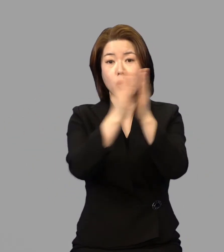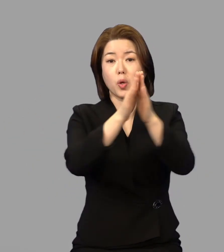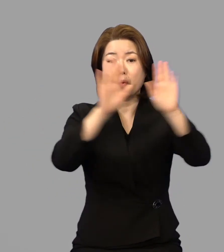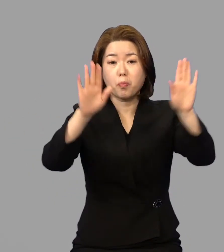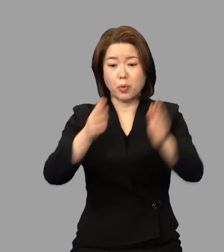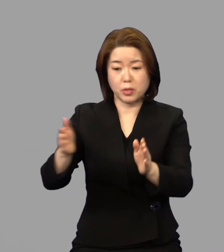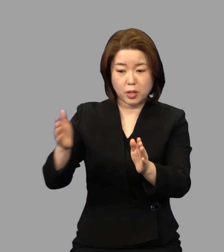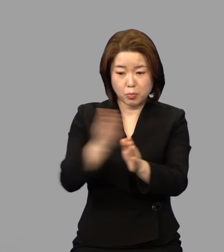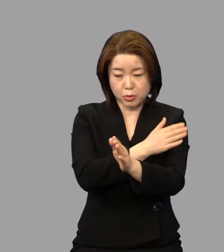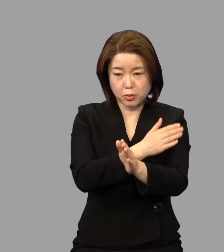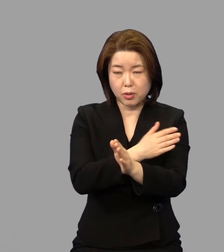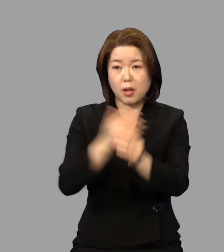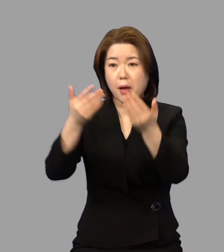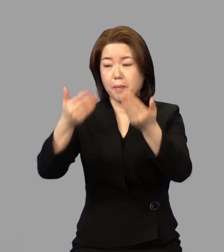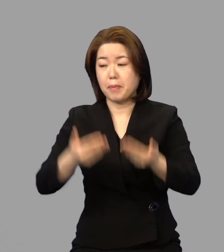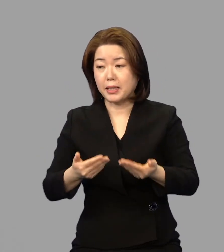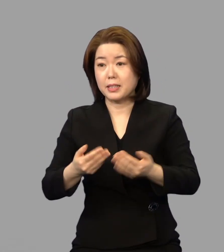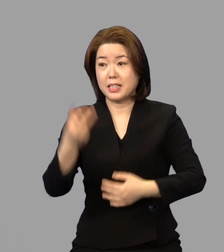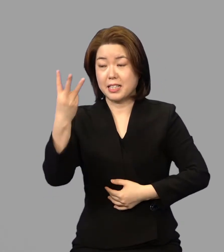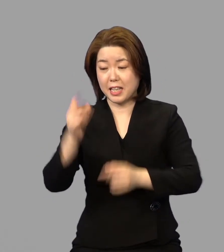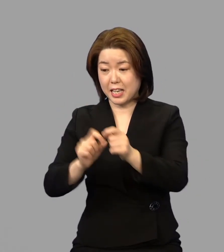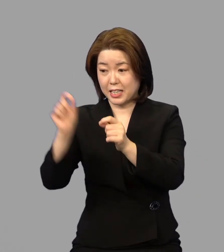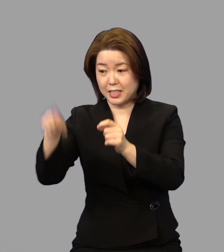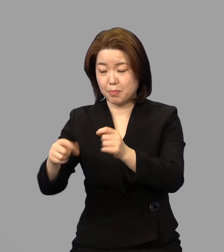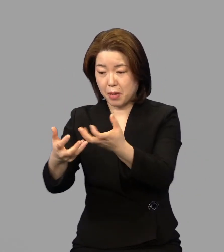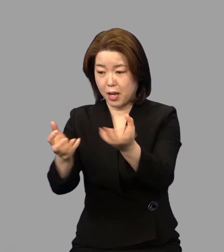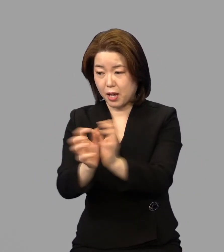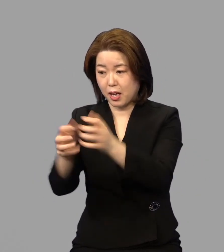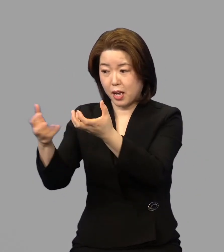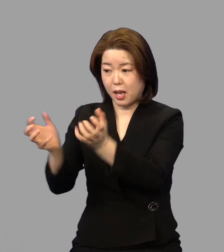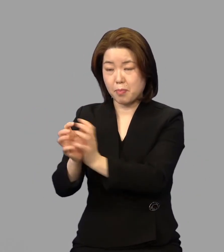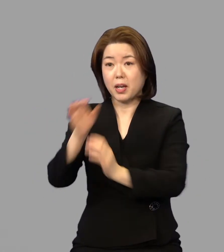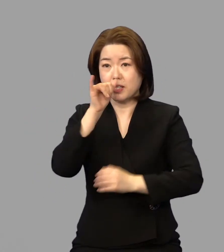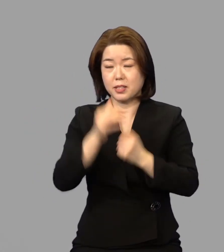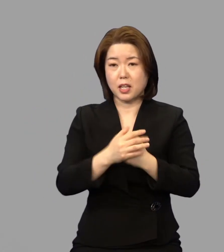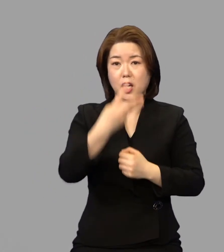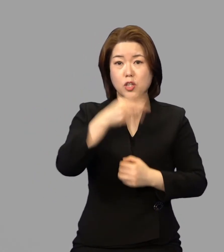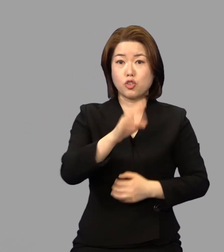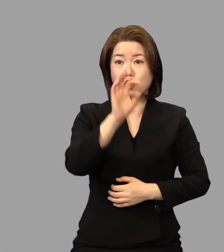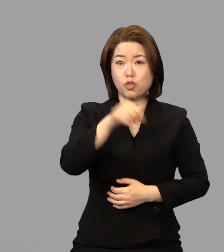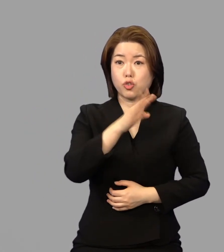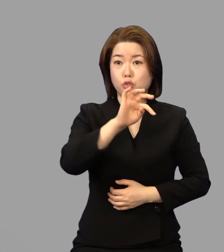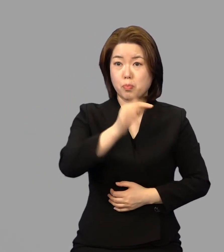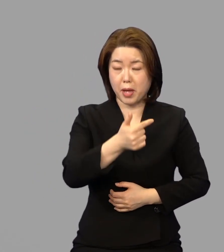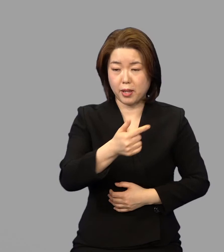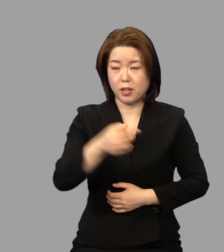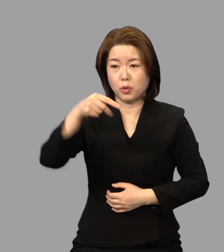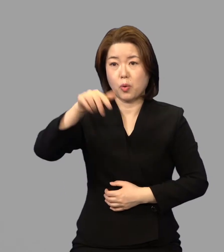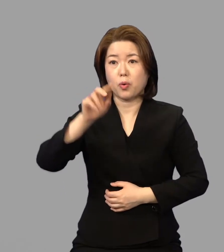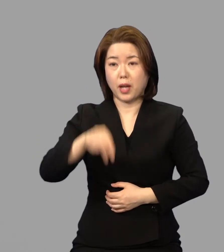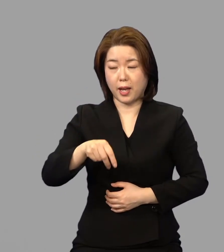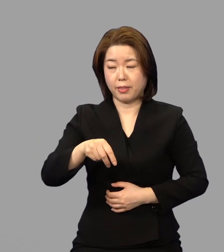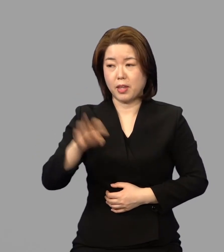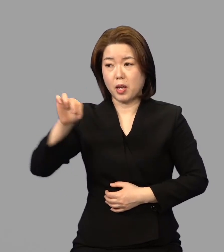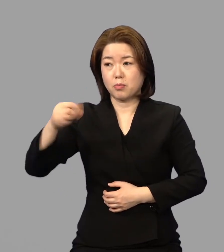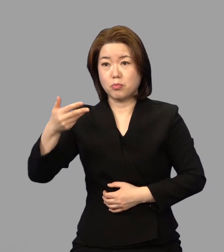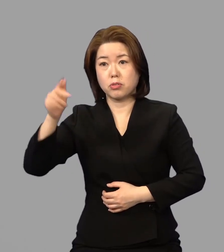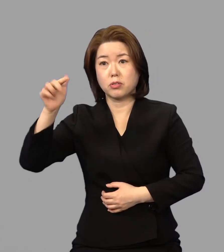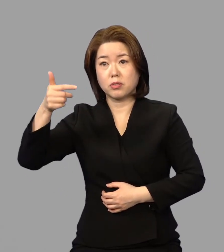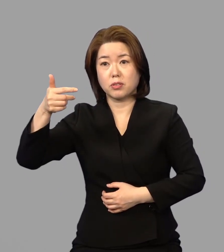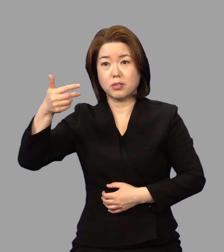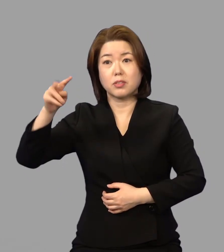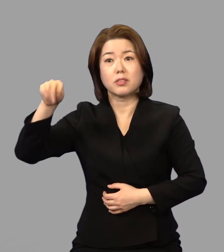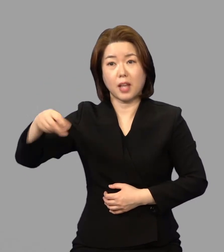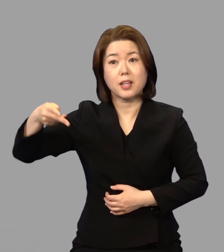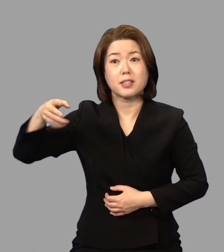받은 세 지파가 있습니다. 르우벤 지파, 갓 지파, 므낫세 반 지파. 이 세